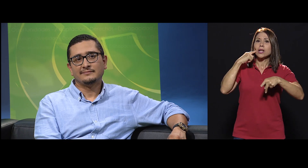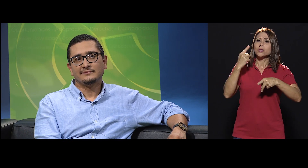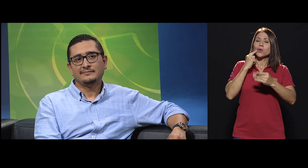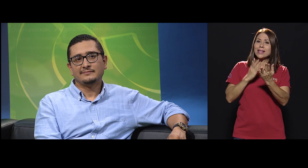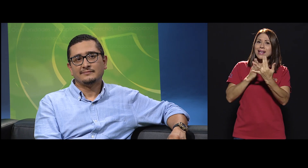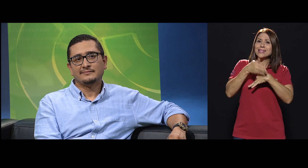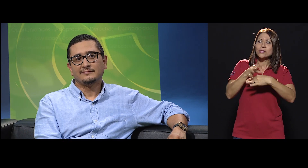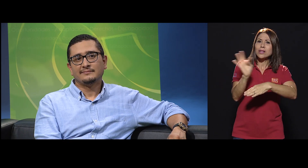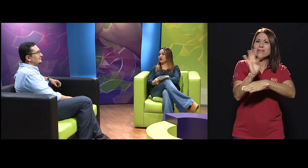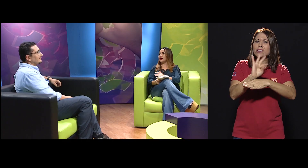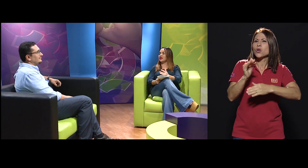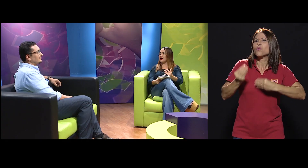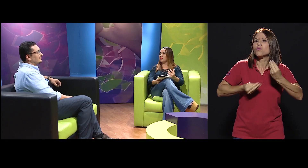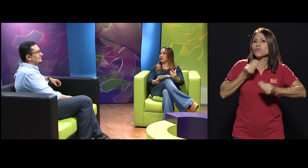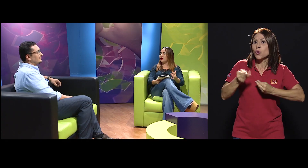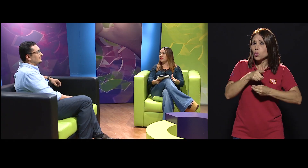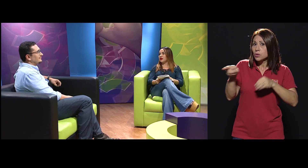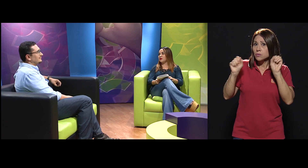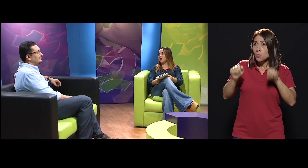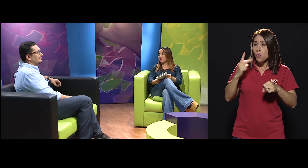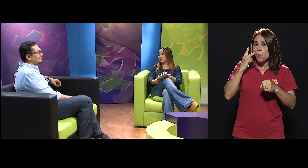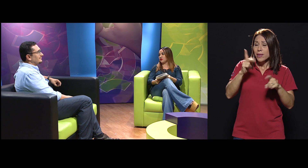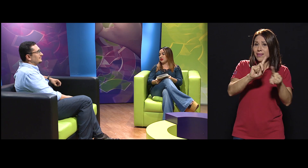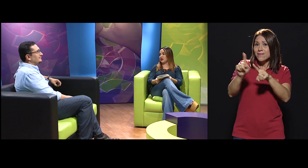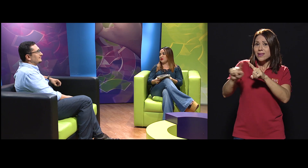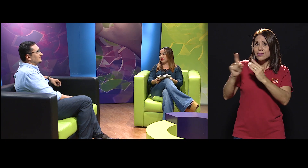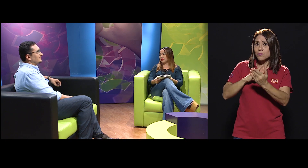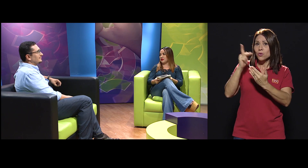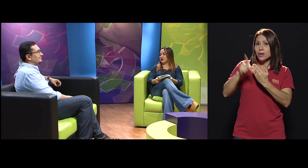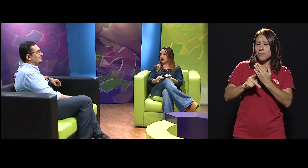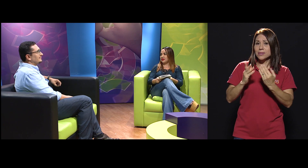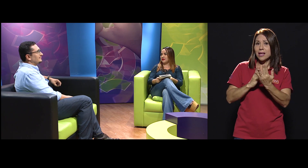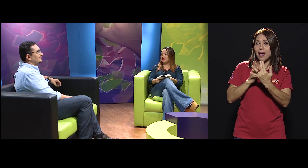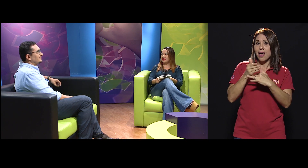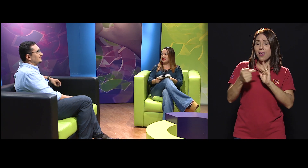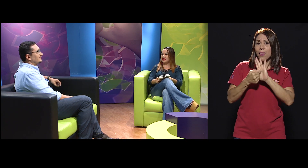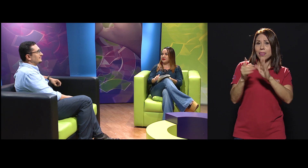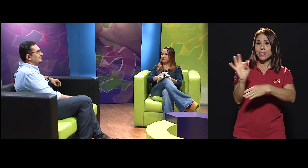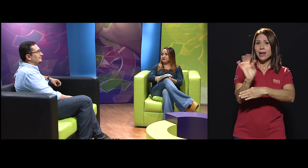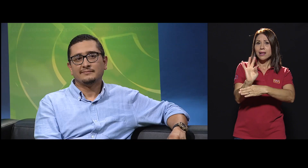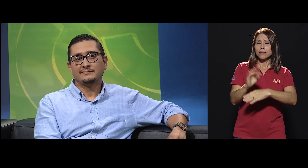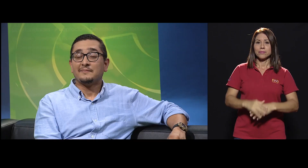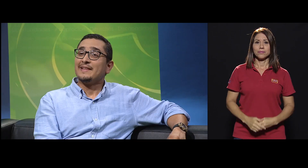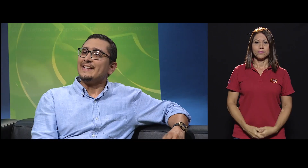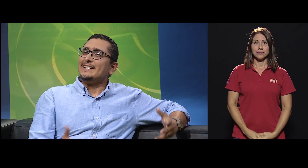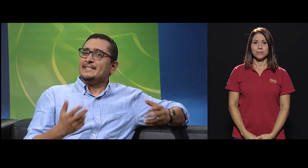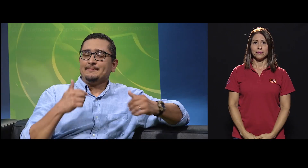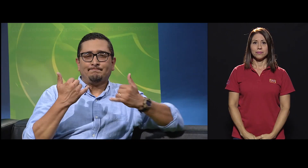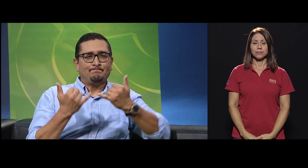las personas sordas a la televisión? ¿Qué tanto pueden ustedes ver los contenidos que se transmiten a través de la tele?